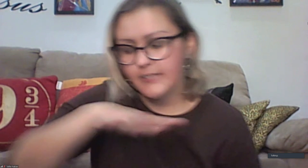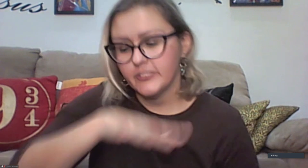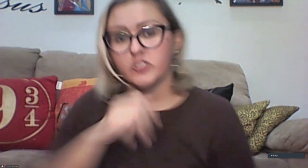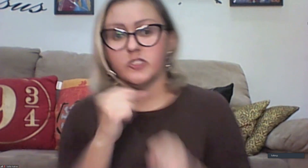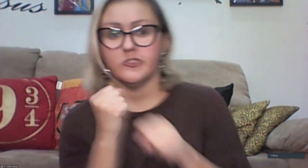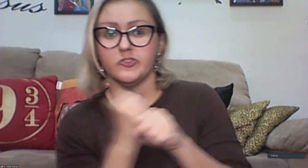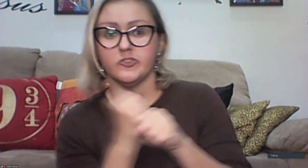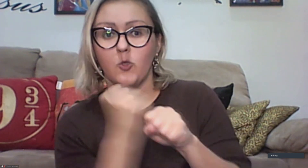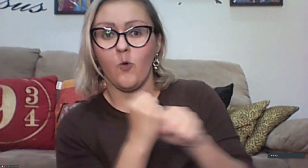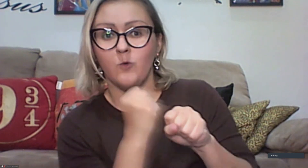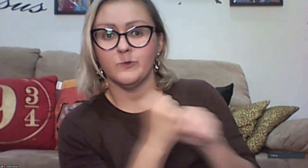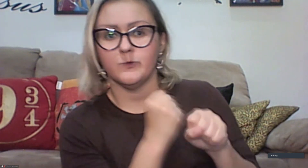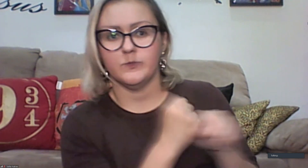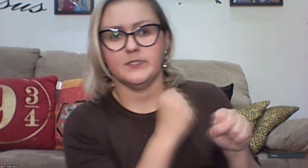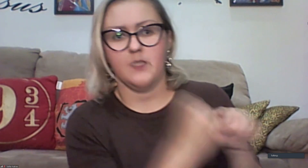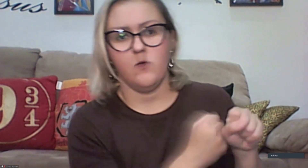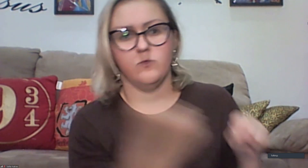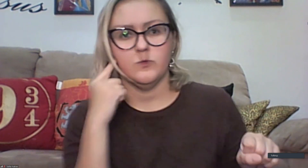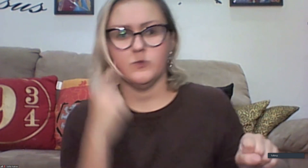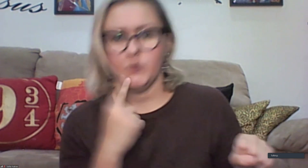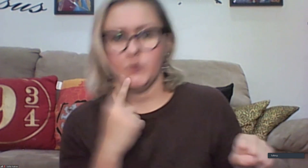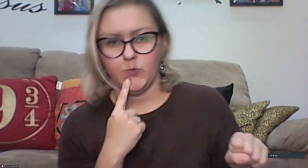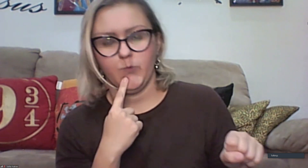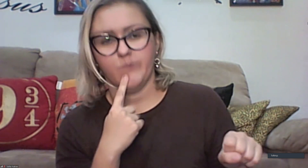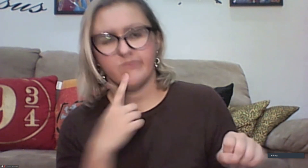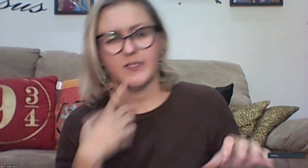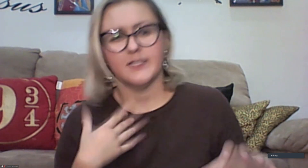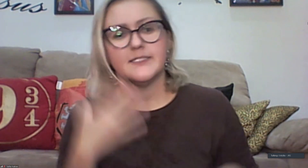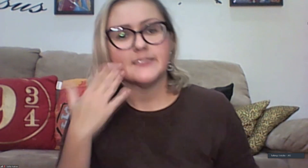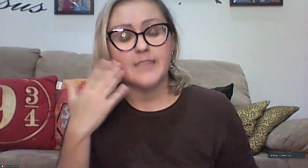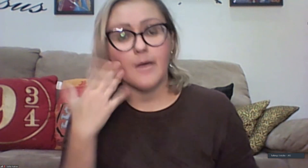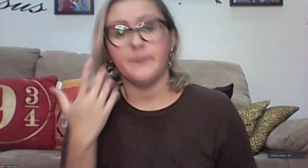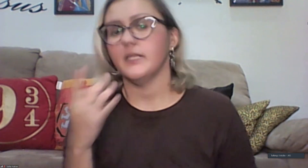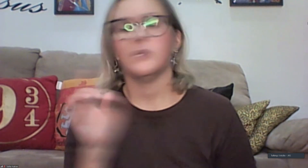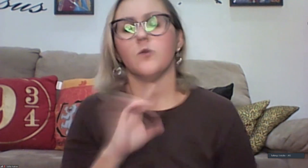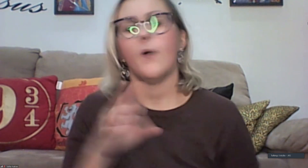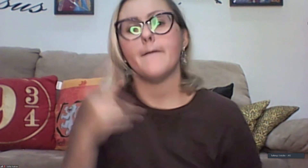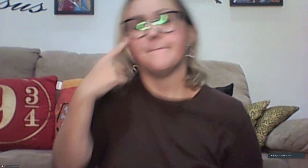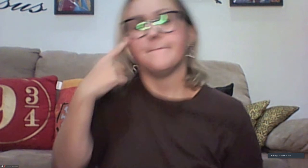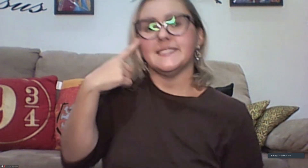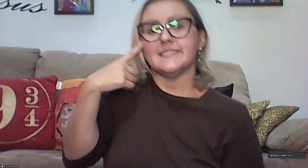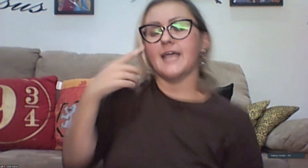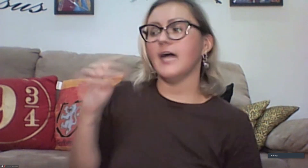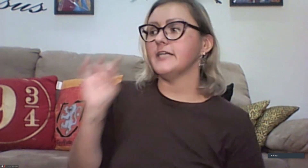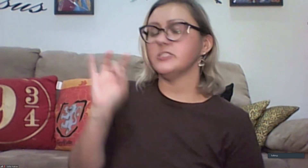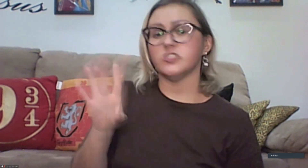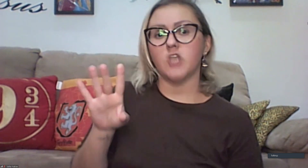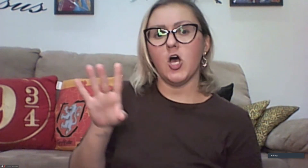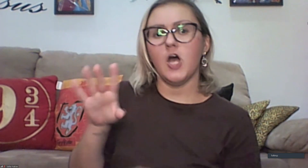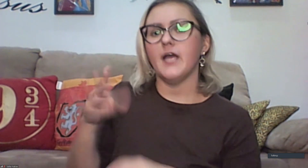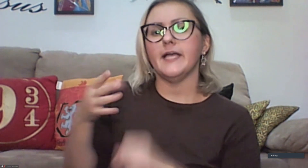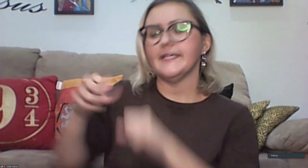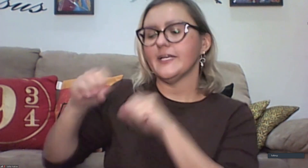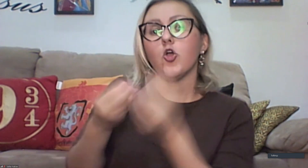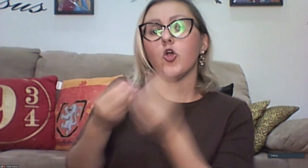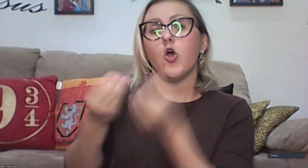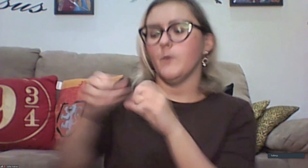trabalhar as duas línguas. A escola bilíngue, o ambiente dele de construção da sua